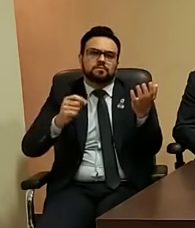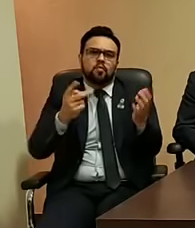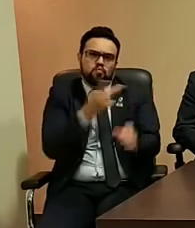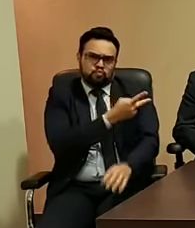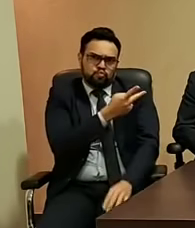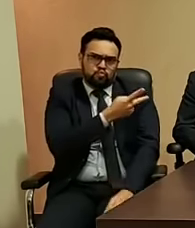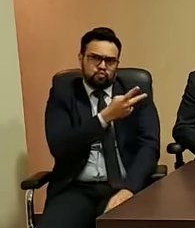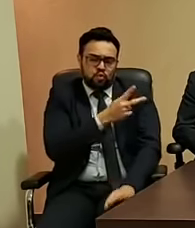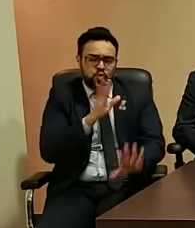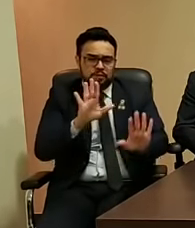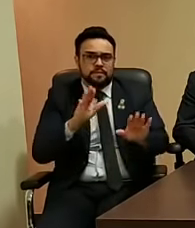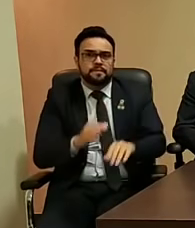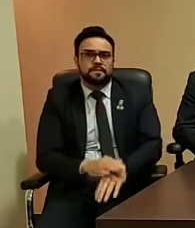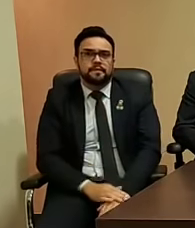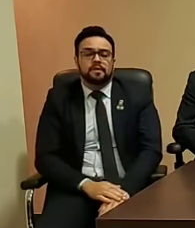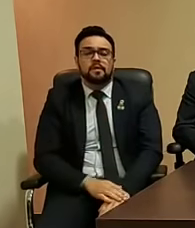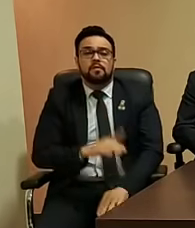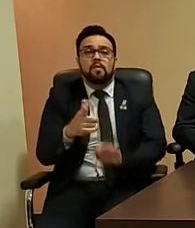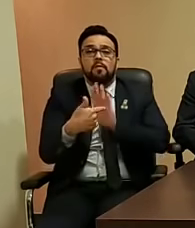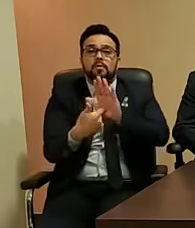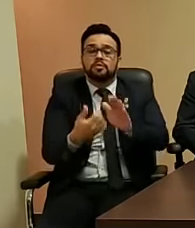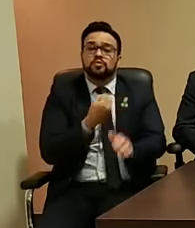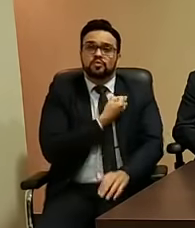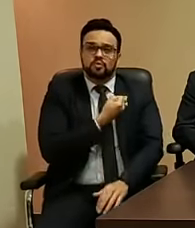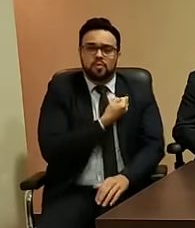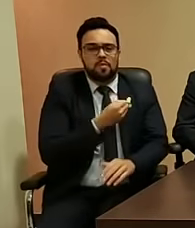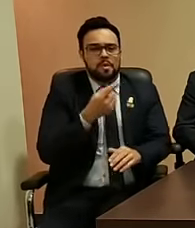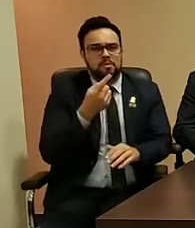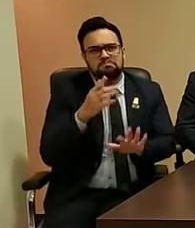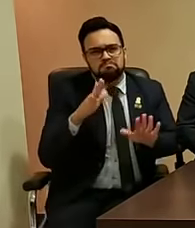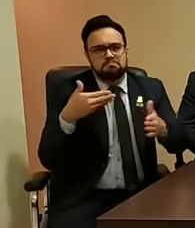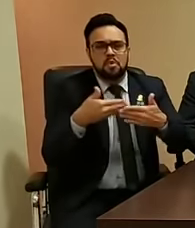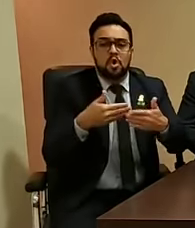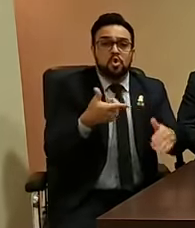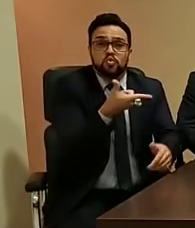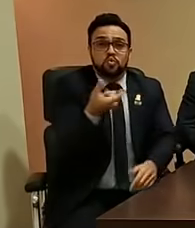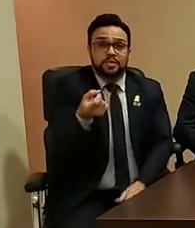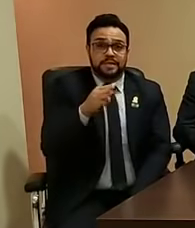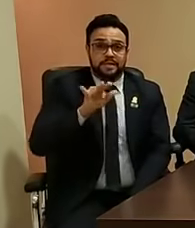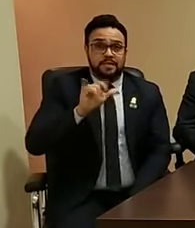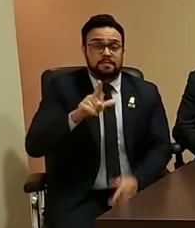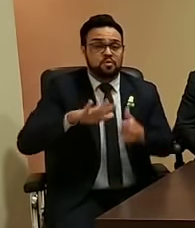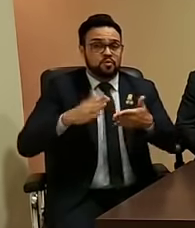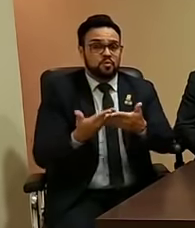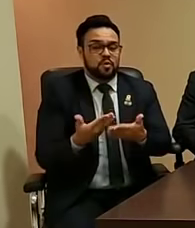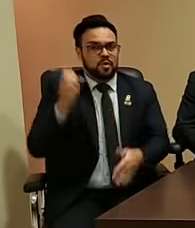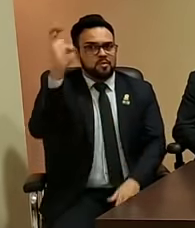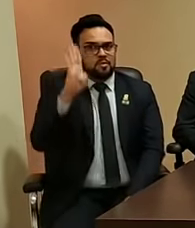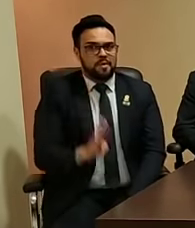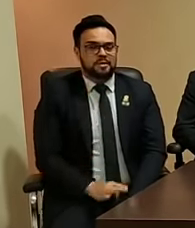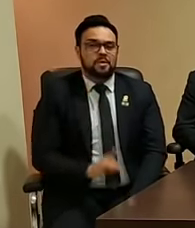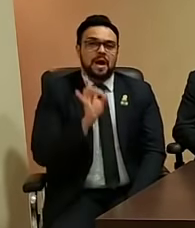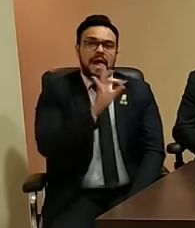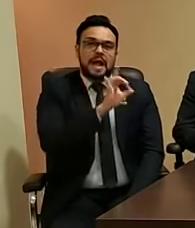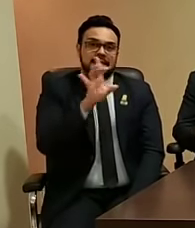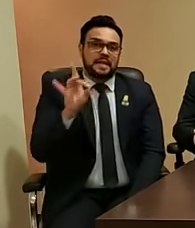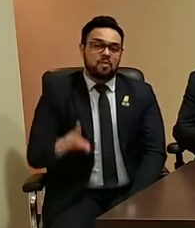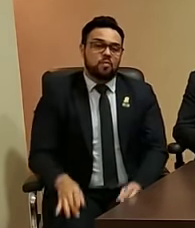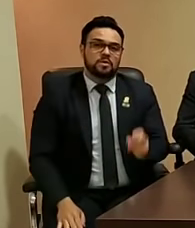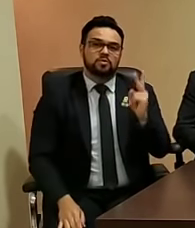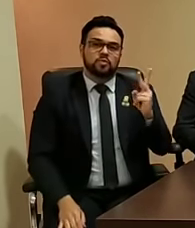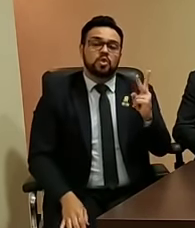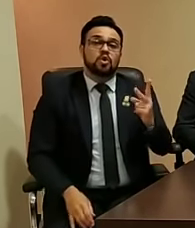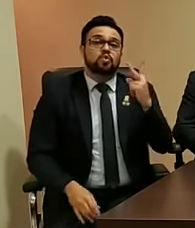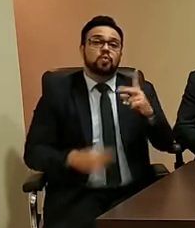Tá? Eu vou chutar números aqui próximos, né? 200 mil escolas no Brasil. Tá. Duas pessoas cada uma. 400 duas, mil. Duas